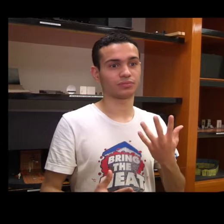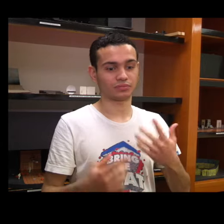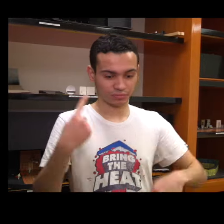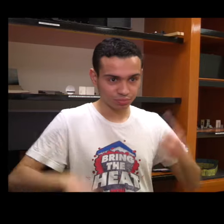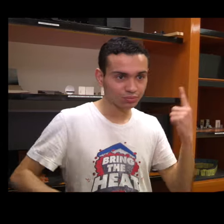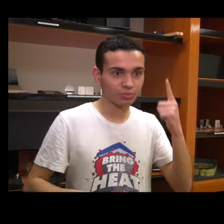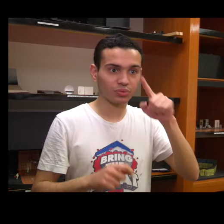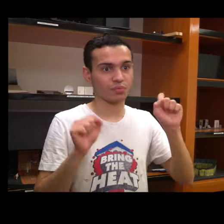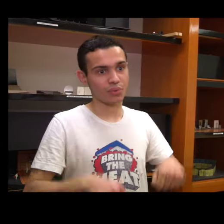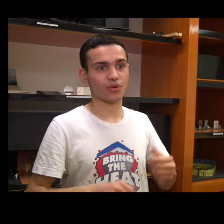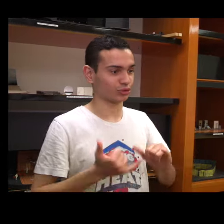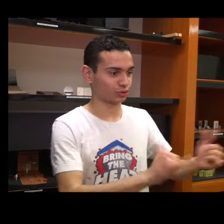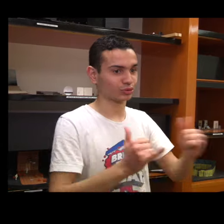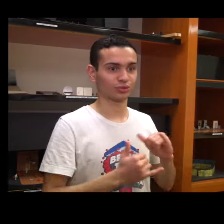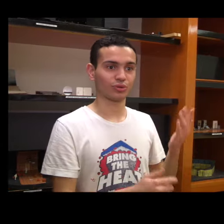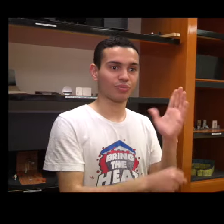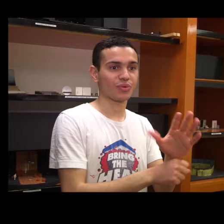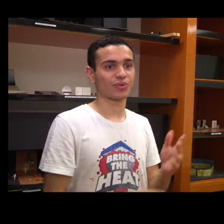correctement.